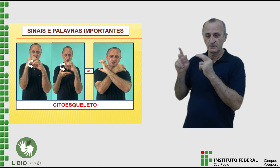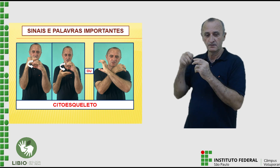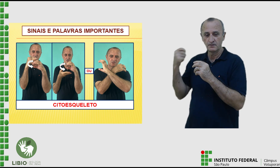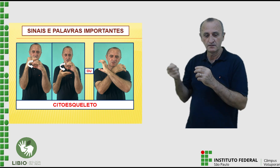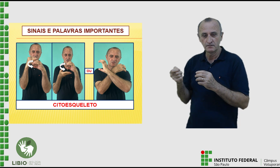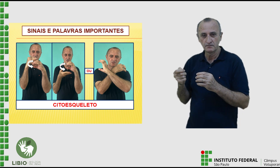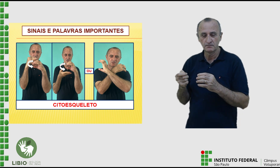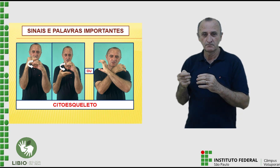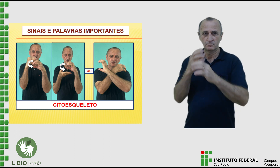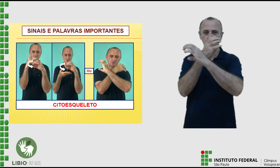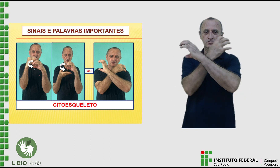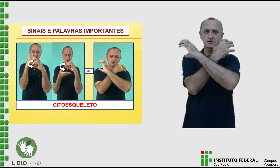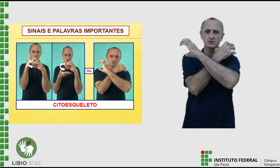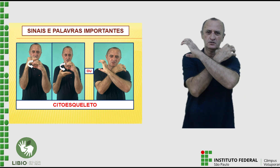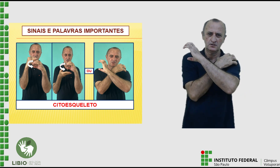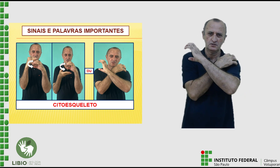Sinal